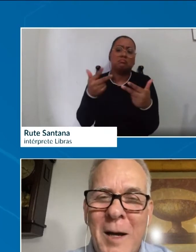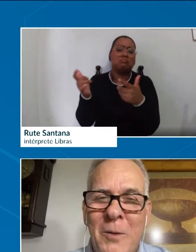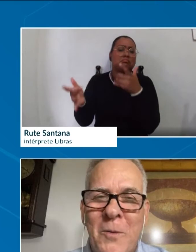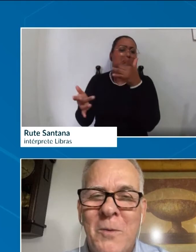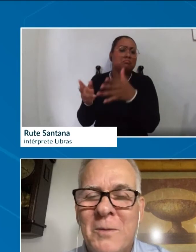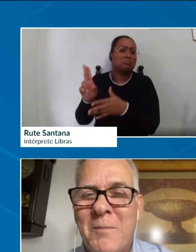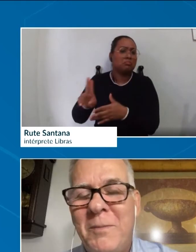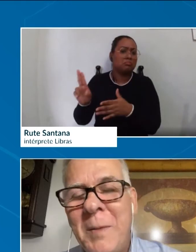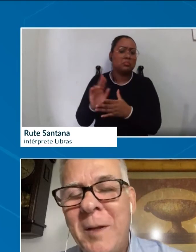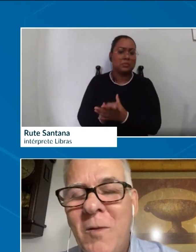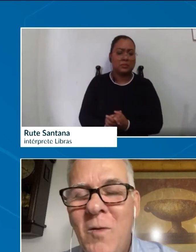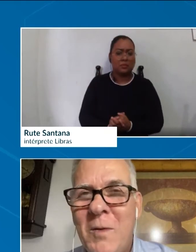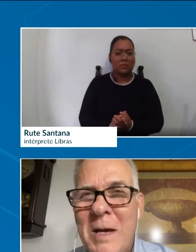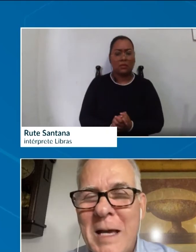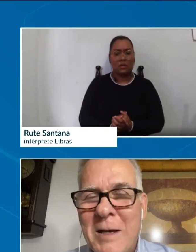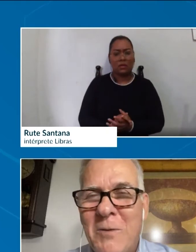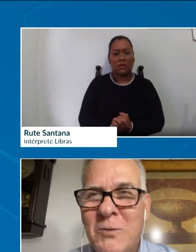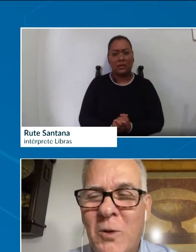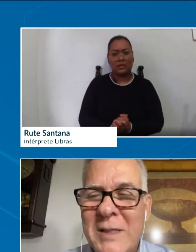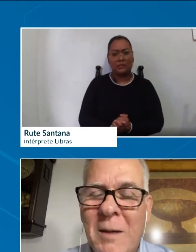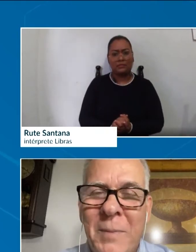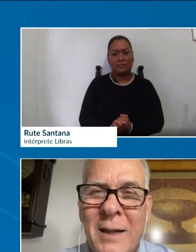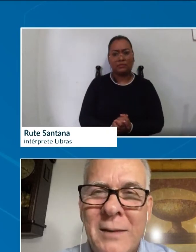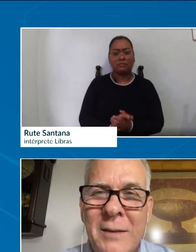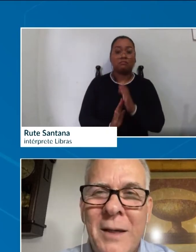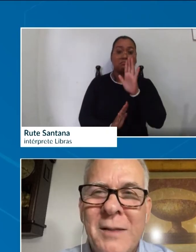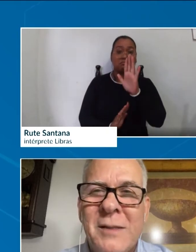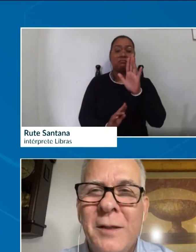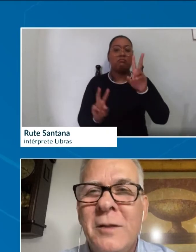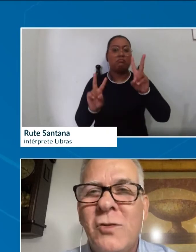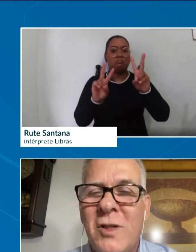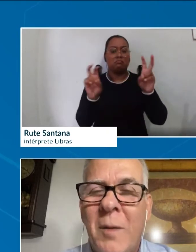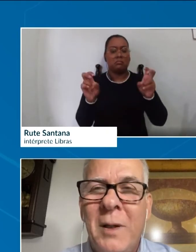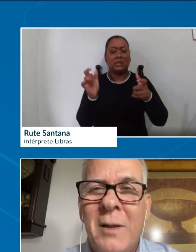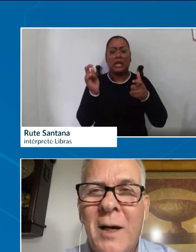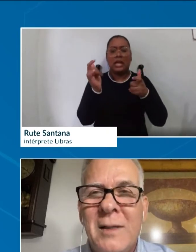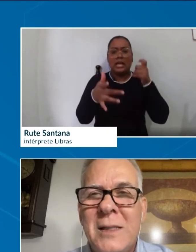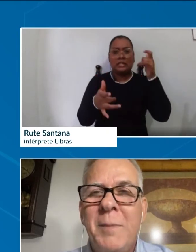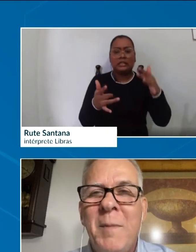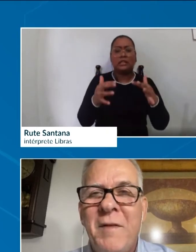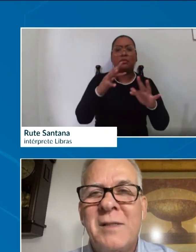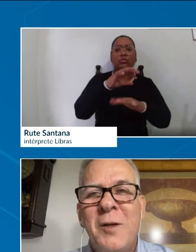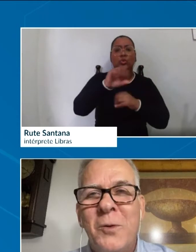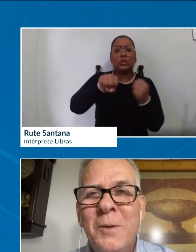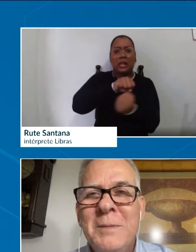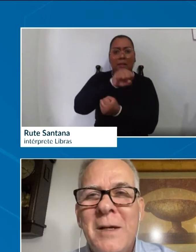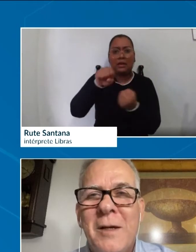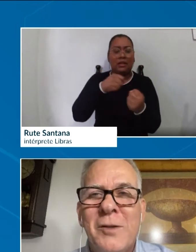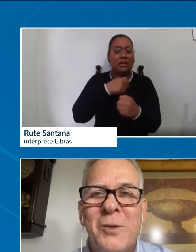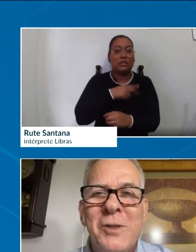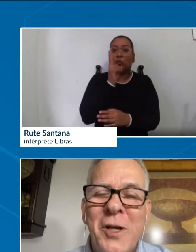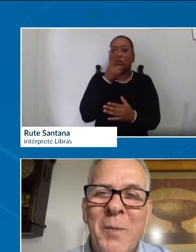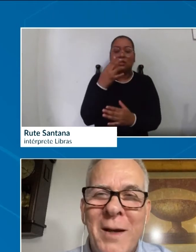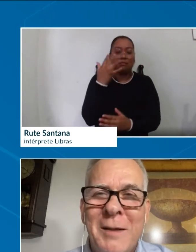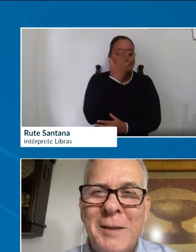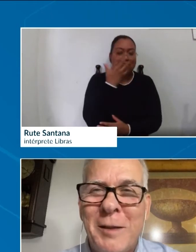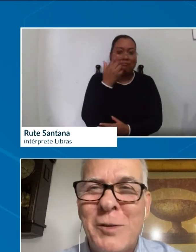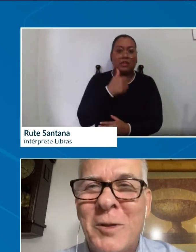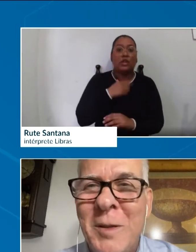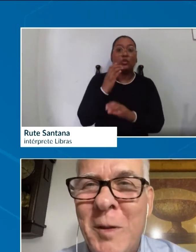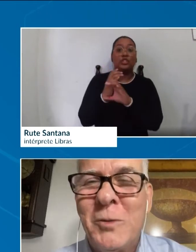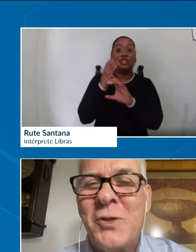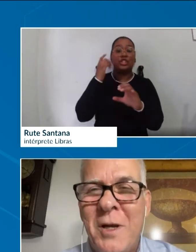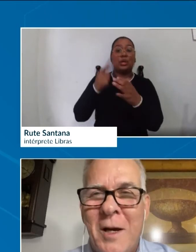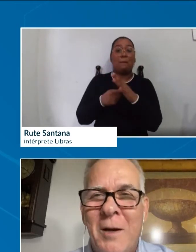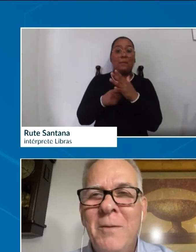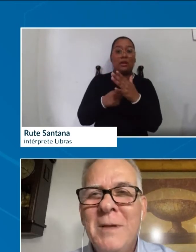eu trabalho primeiro com toda essa parte de resíduos e sustentabilidade, sempre me fascinou. Eu sou engenheiro mecânico e